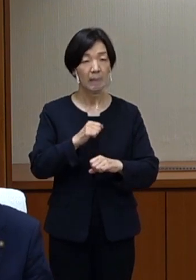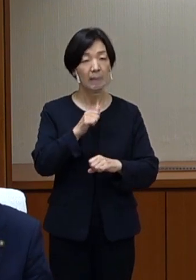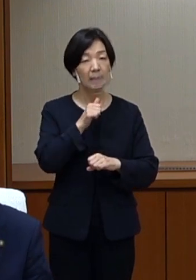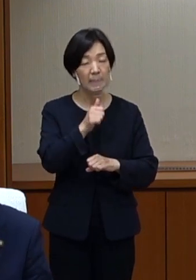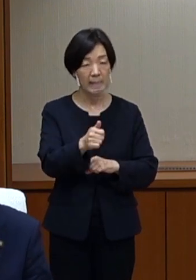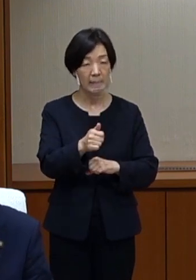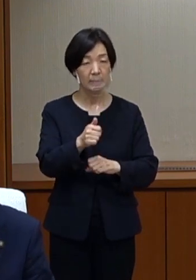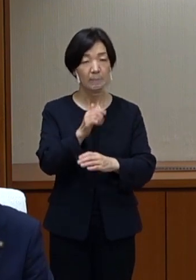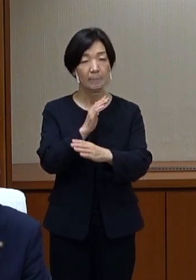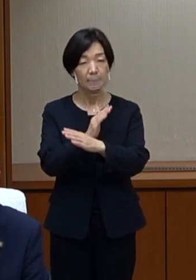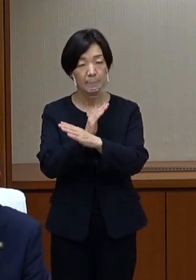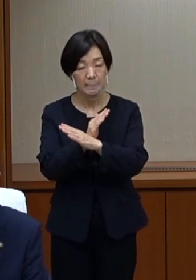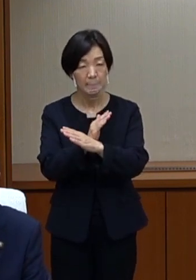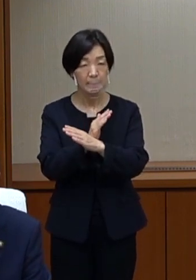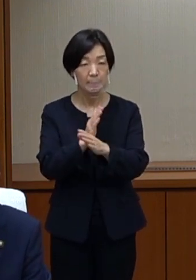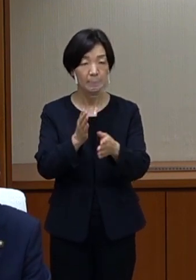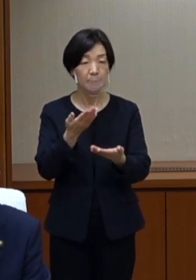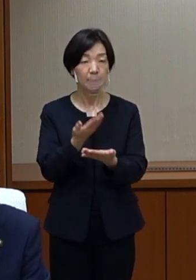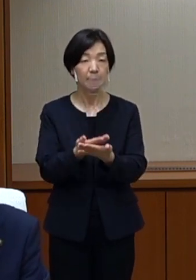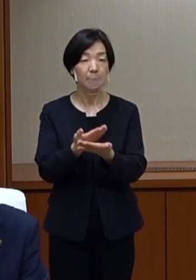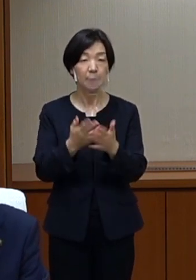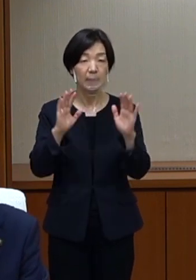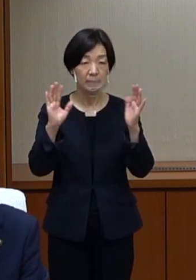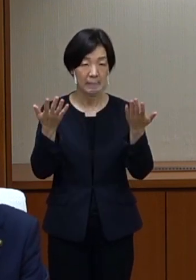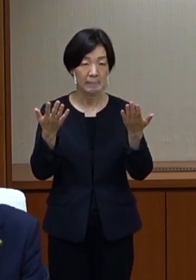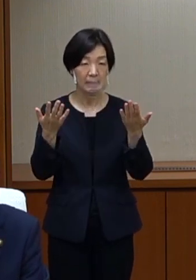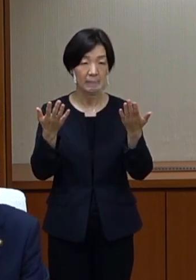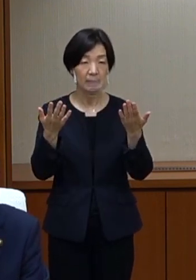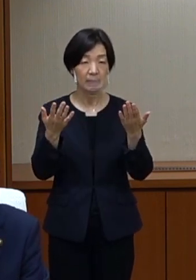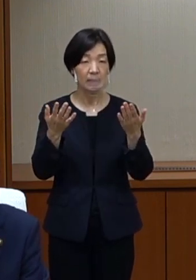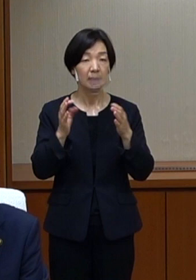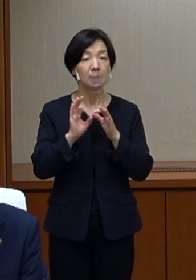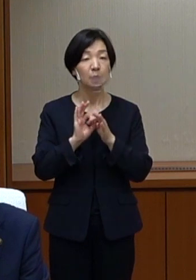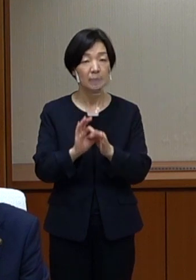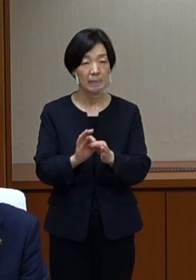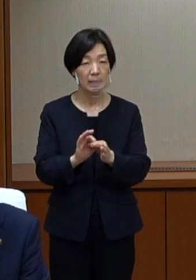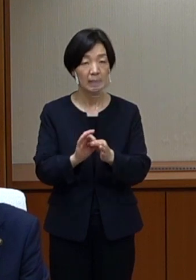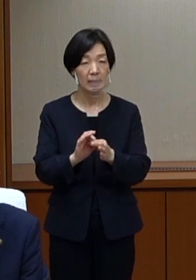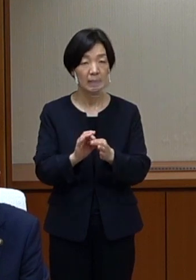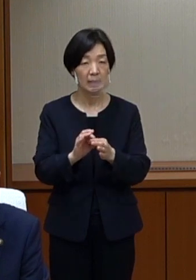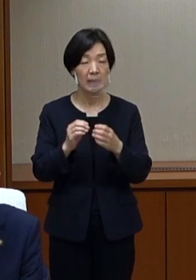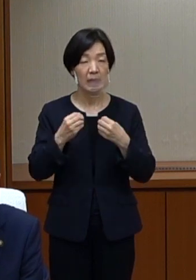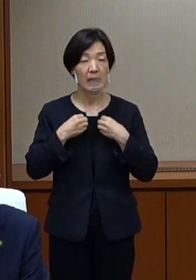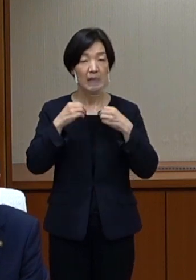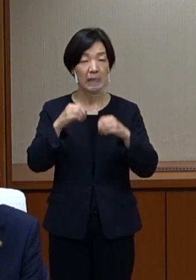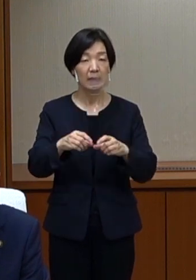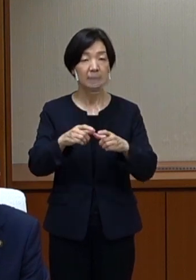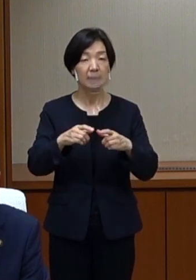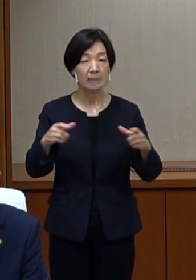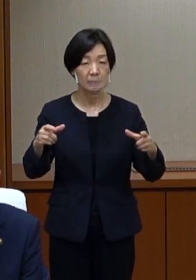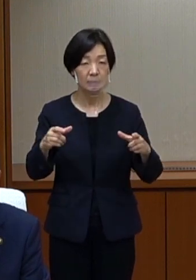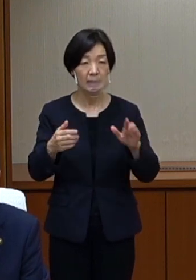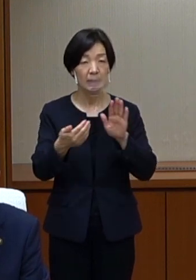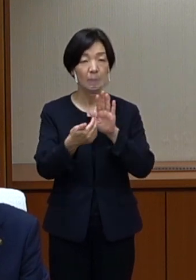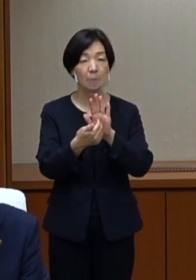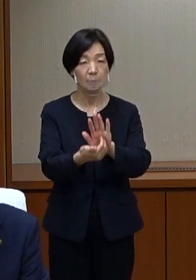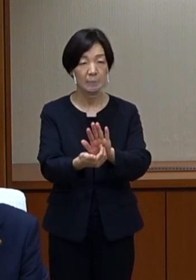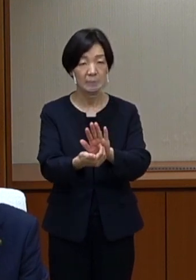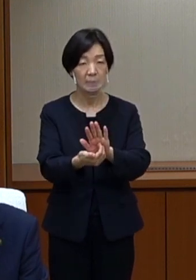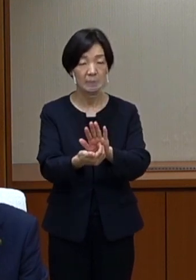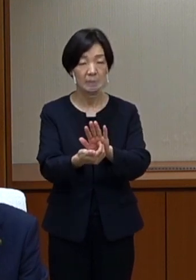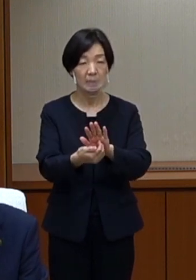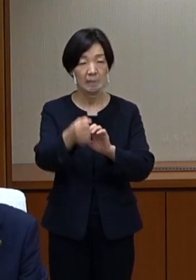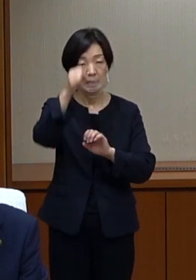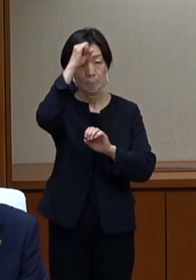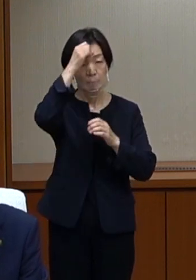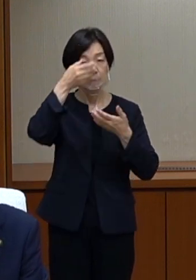ものではありません。だからこそ、感染拡大を抑え込み、重症化リ